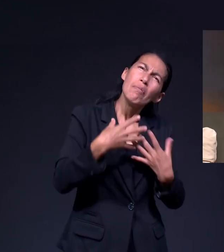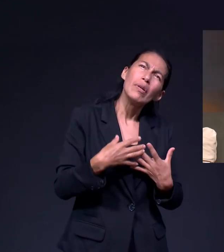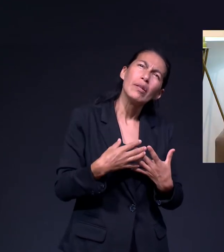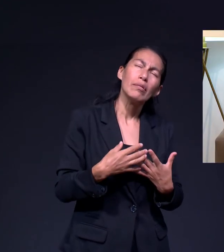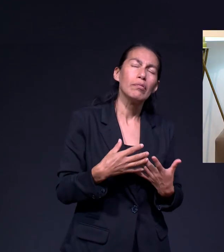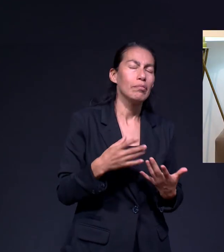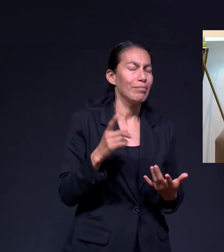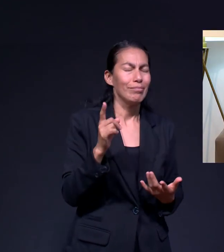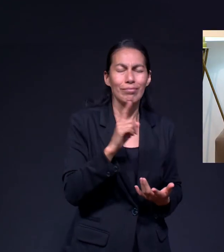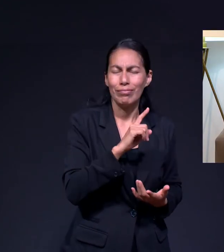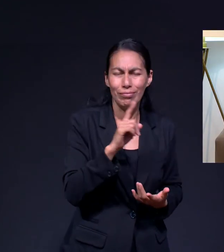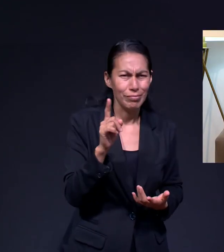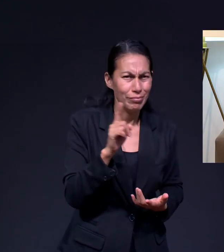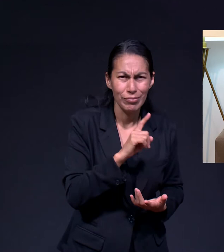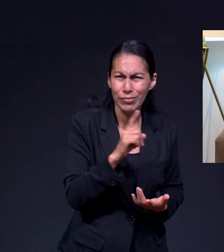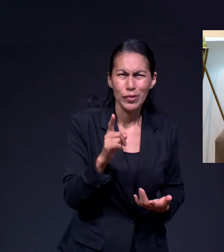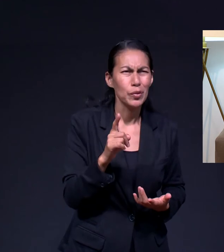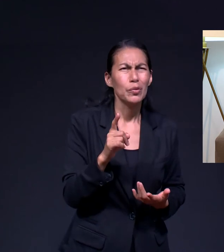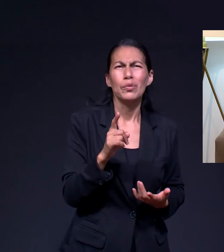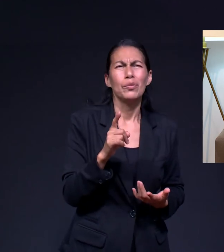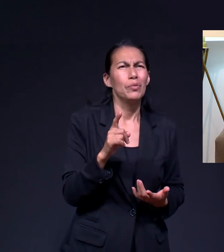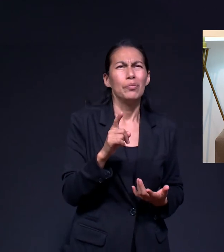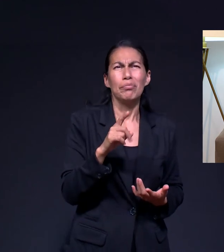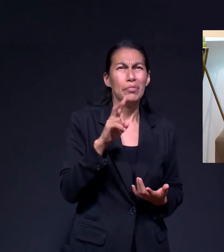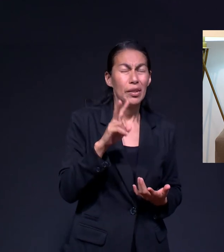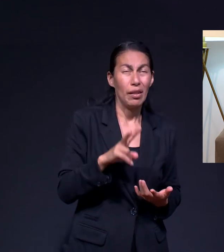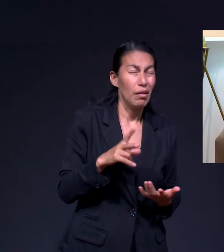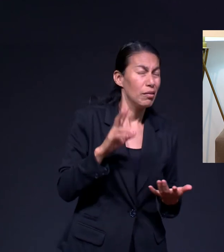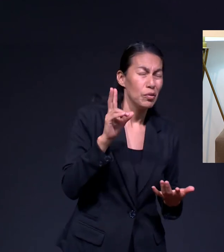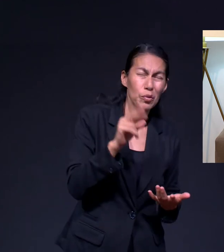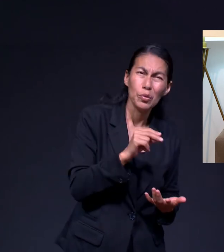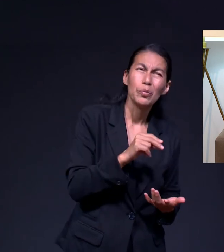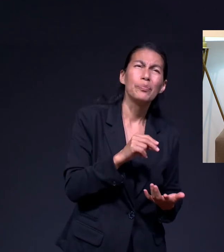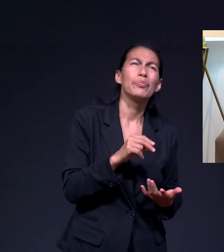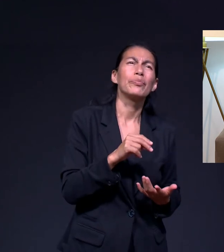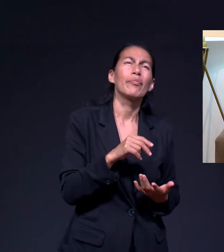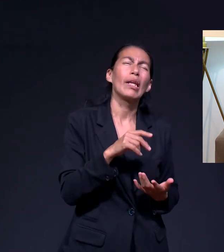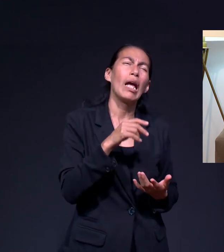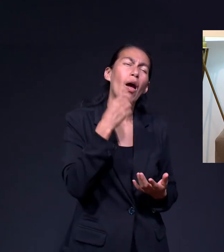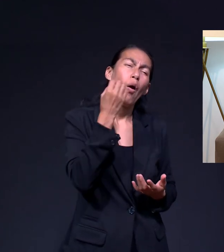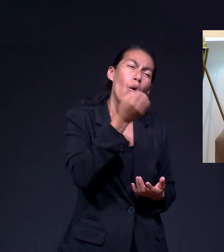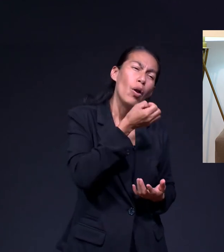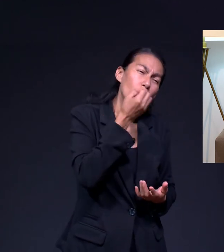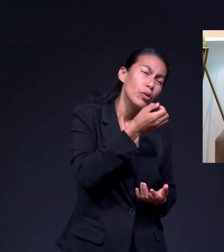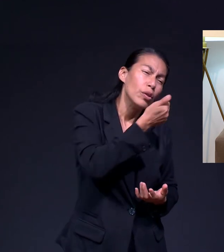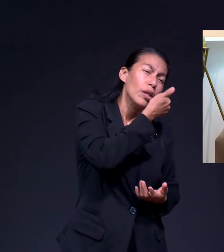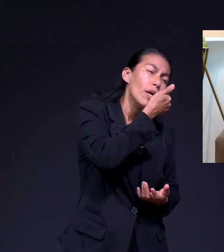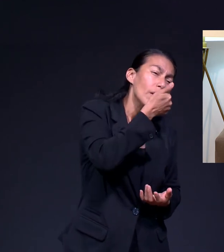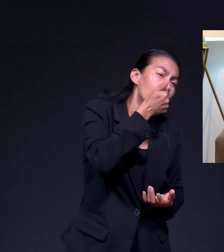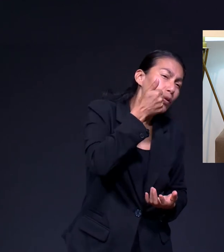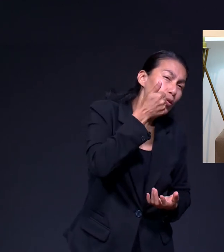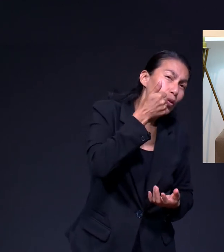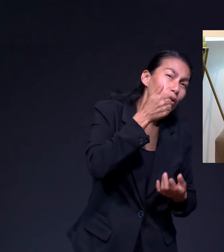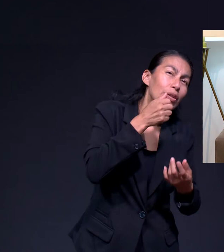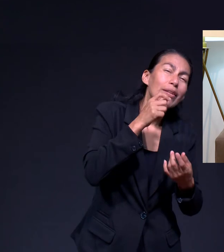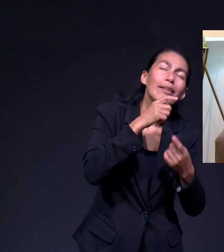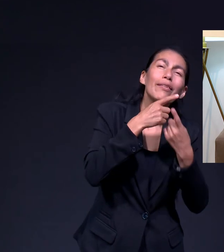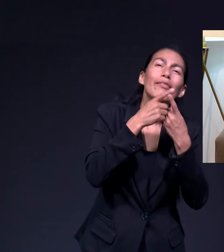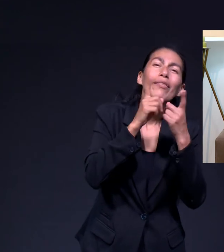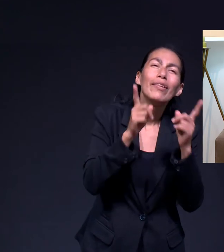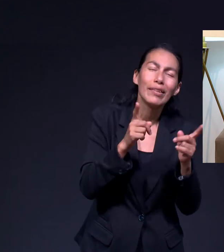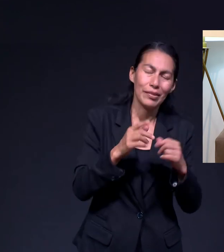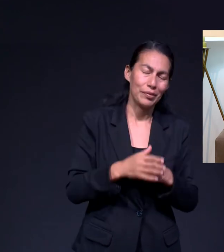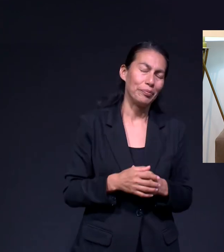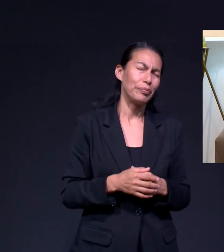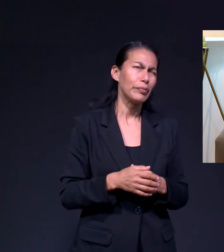una huelga de hambre no y decirle o me lo concede o me lo concede no es así la oración tiene